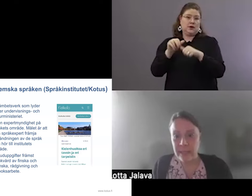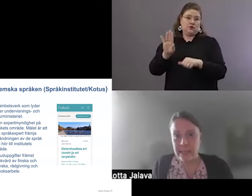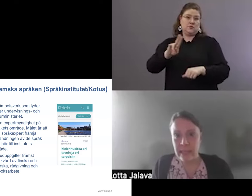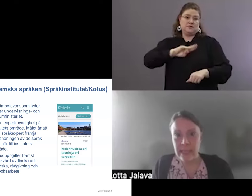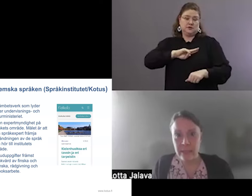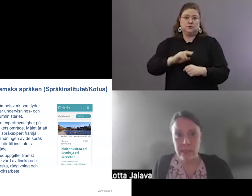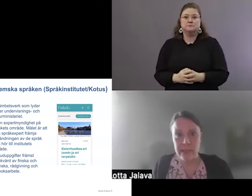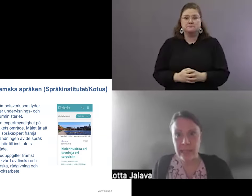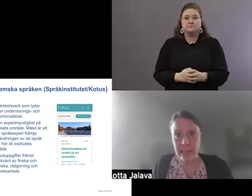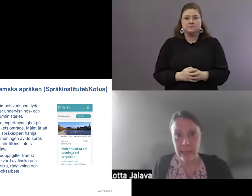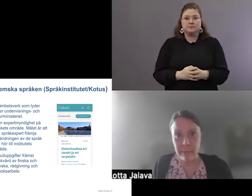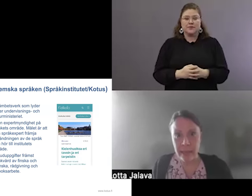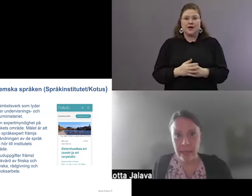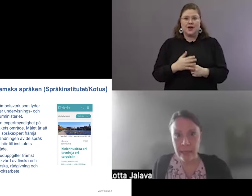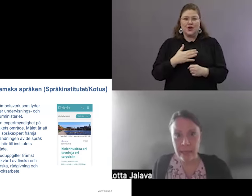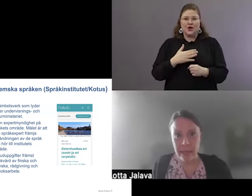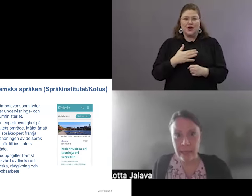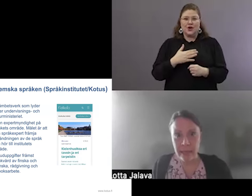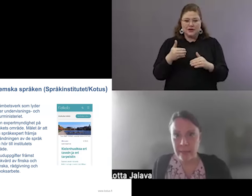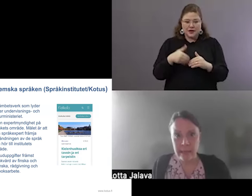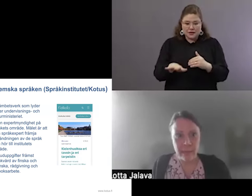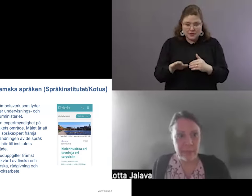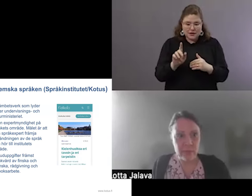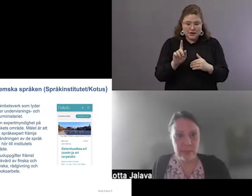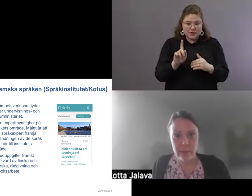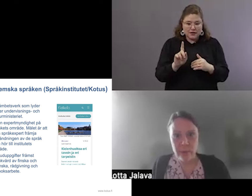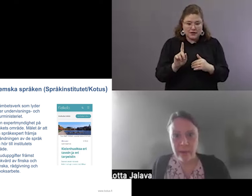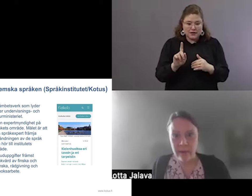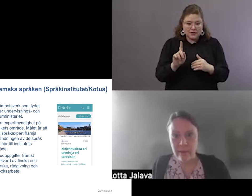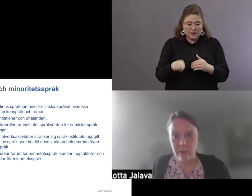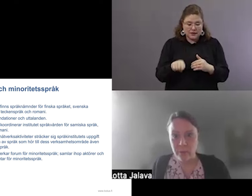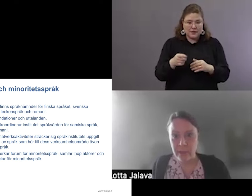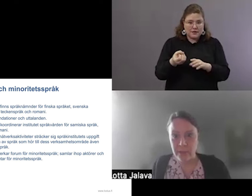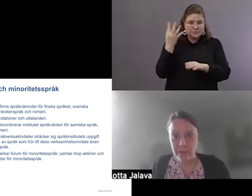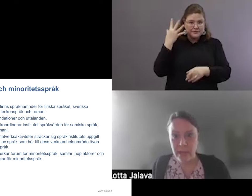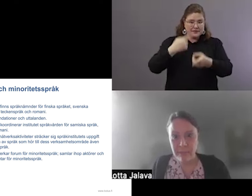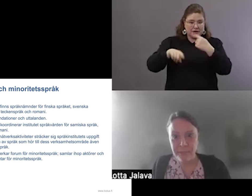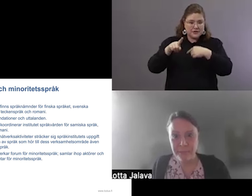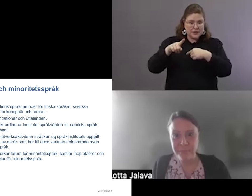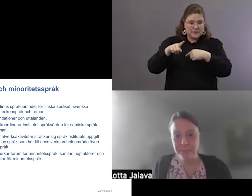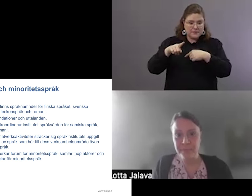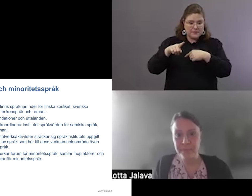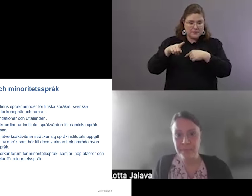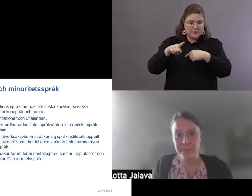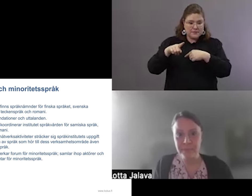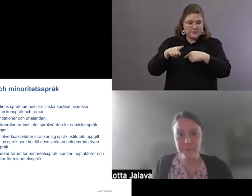Koitan tässä päästä esityksessä eteenpäin. Täällä pitäisi olla seuraava kalvo, mutta katsotaan.